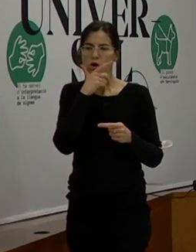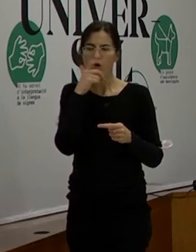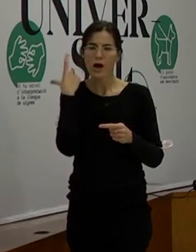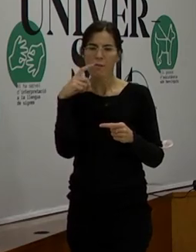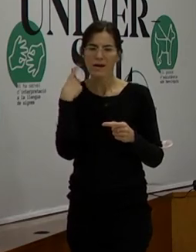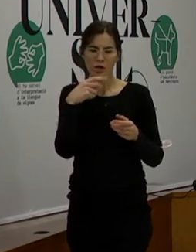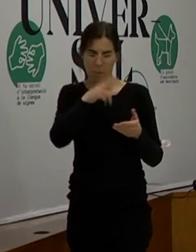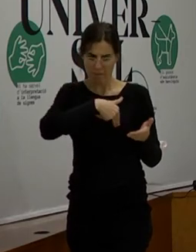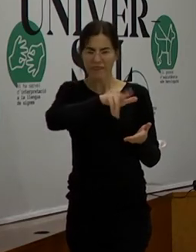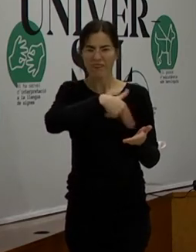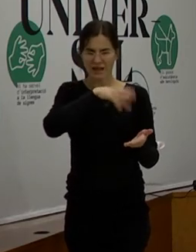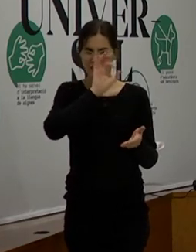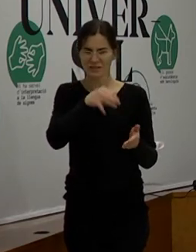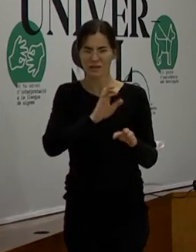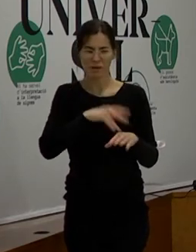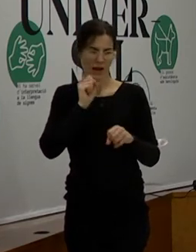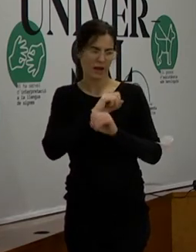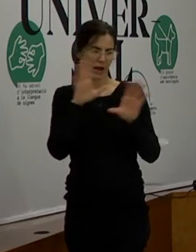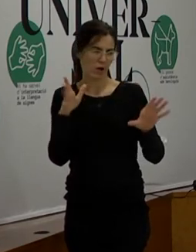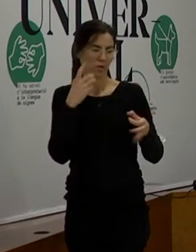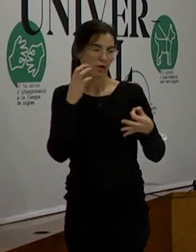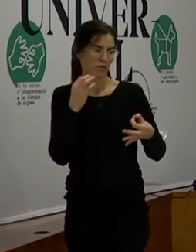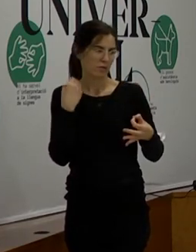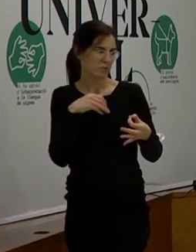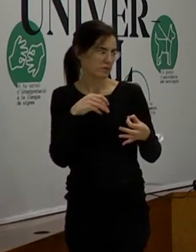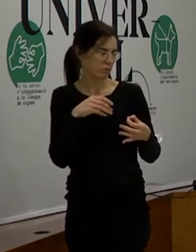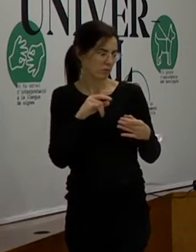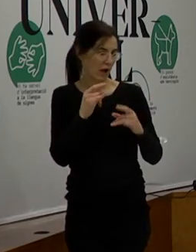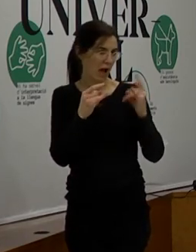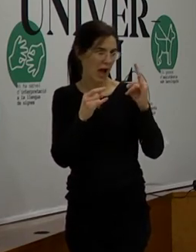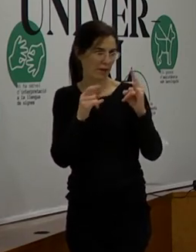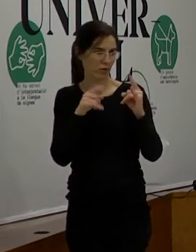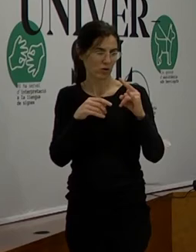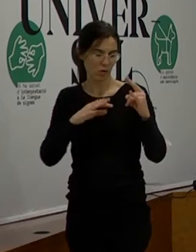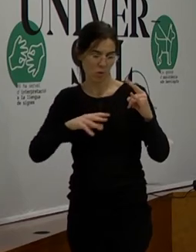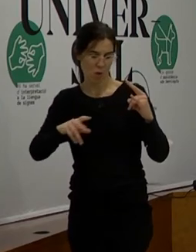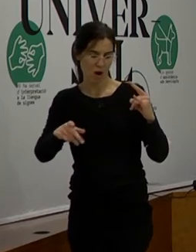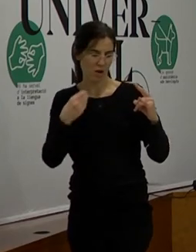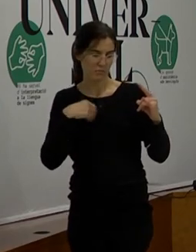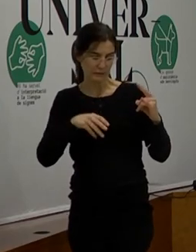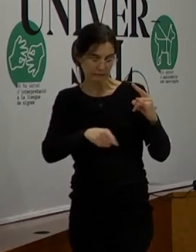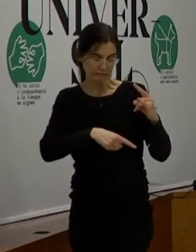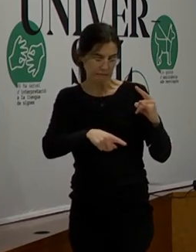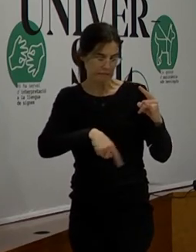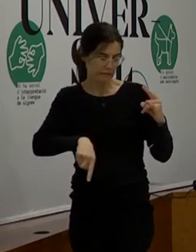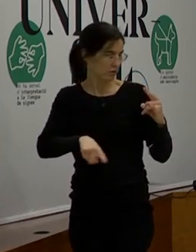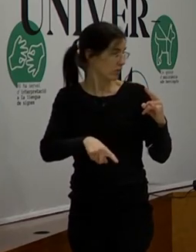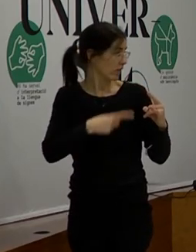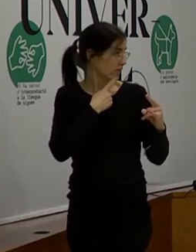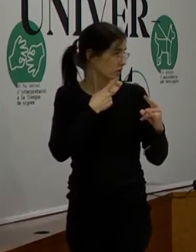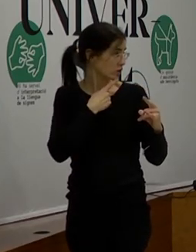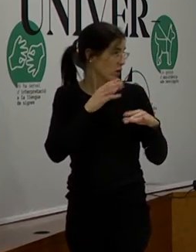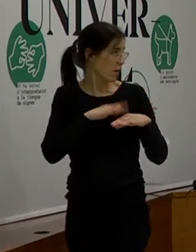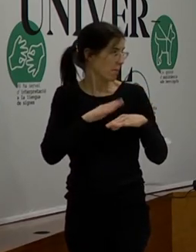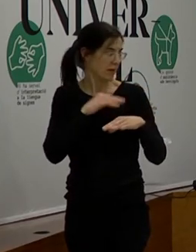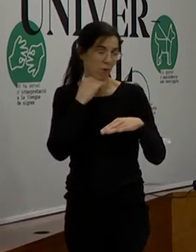quedi clar. Però també és cert que el pas entre l'arbre i el gual, aquest trosset hem dit que com a mínim